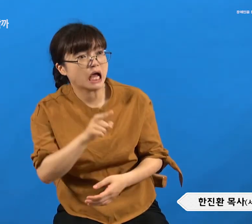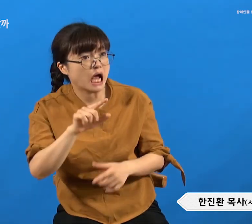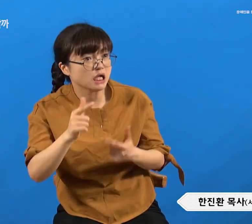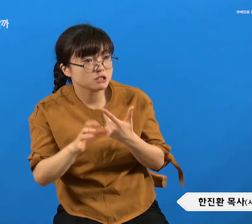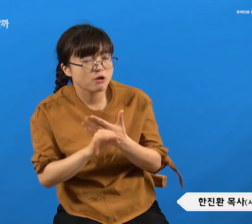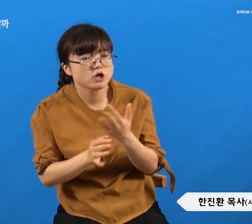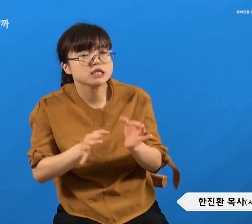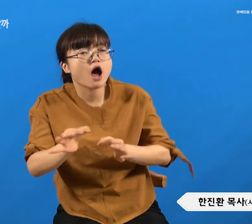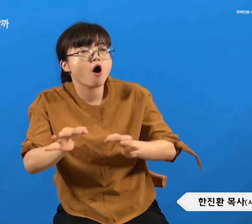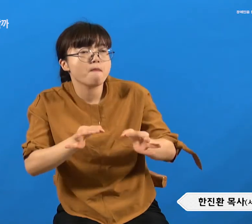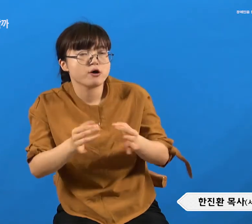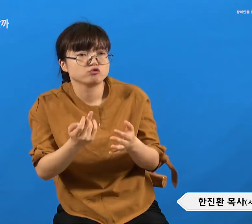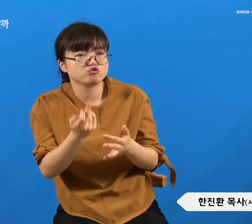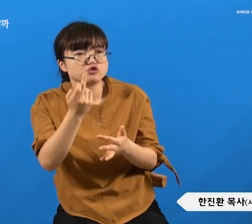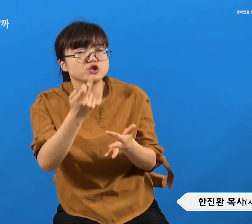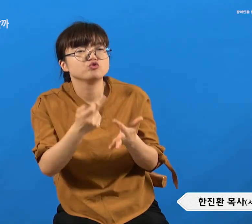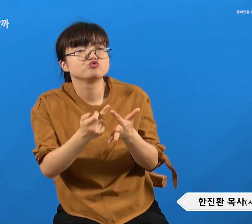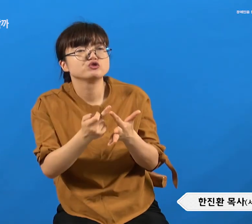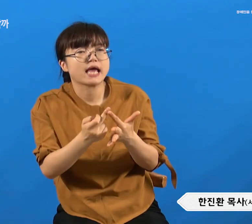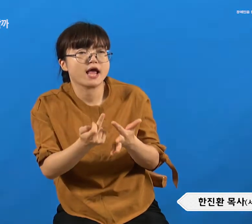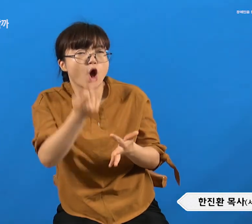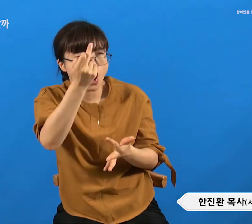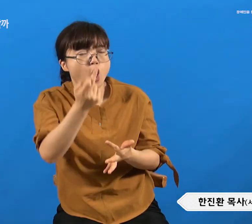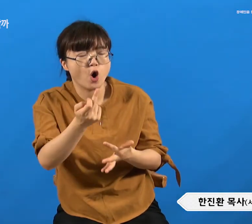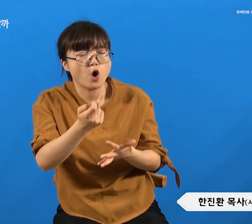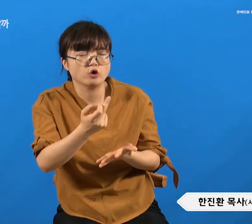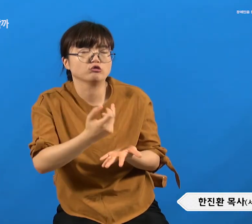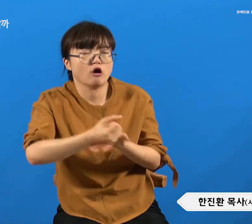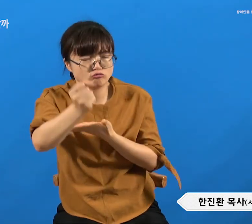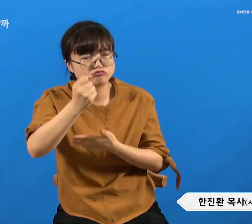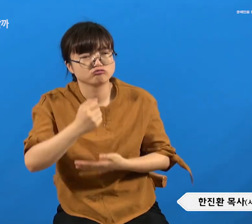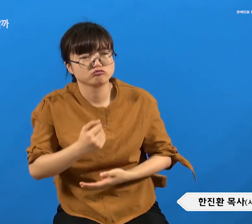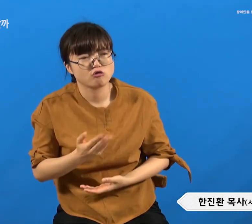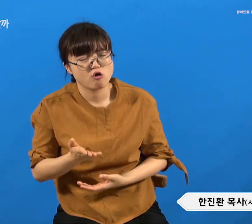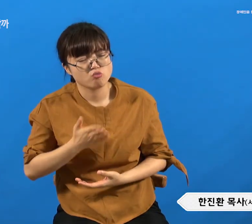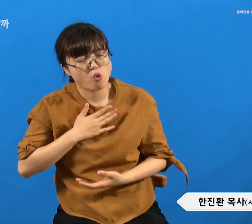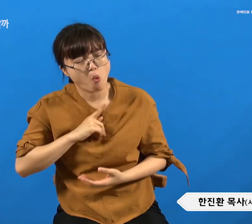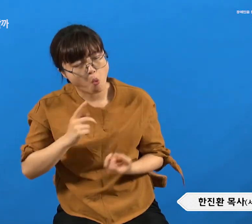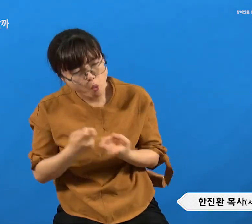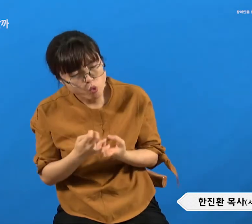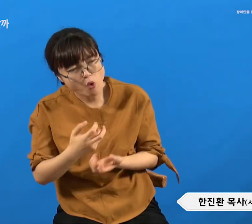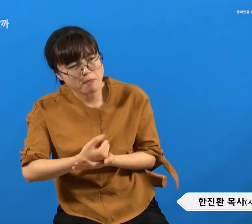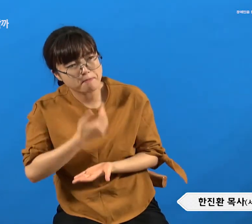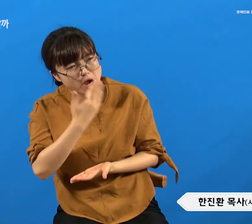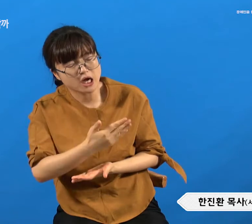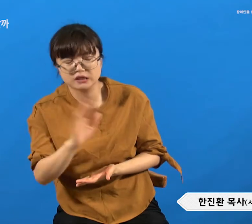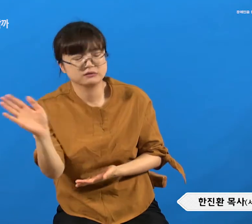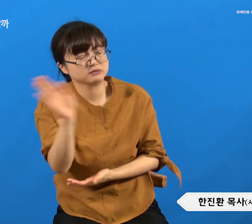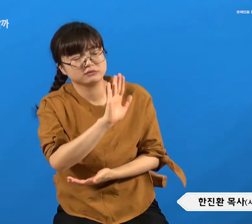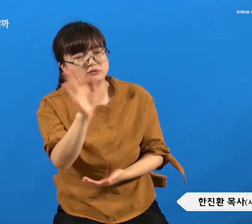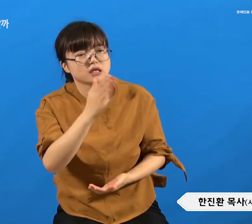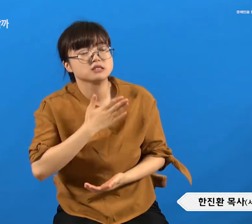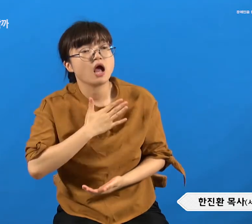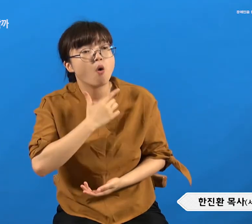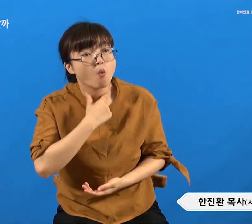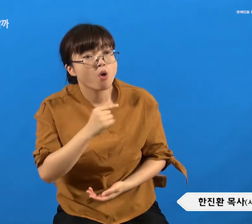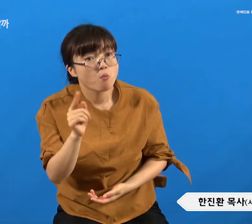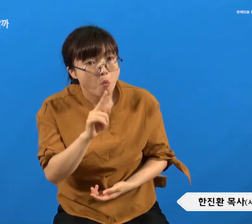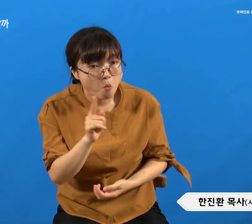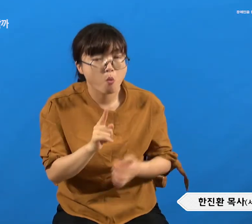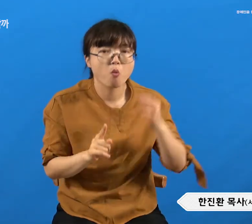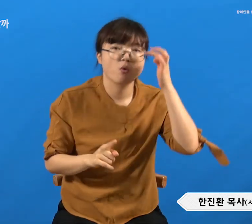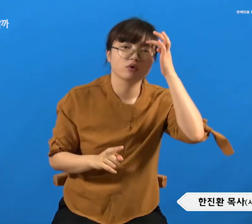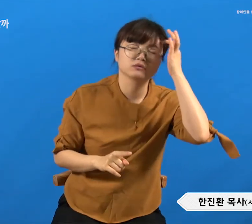아니면 사업을 하시는 둘째 형이 물려받든지 해야지 제가 어떻게 받습니까? 제가 원하는 것은